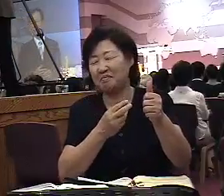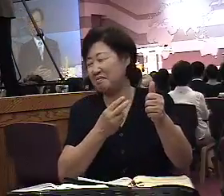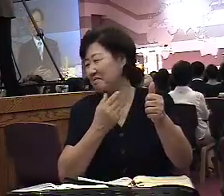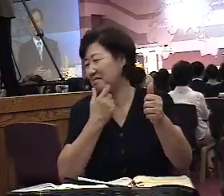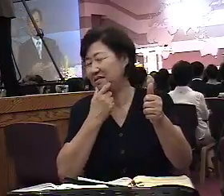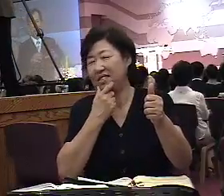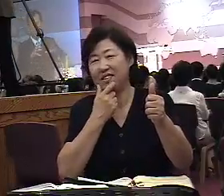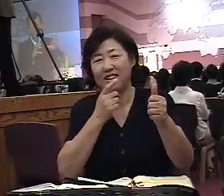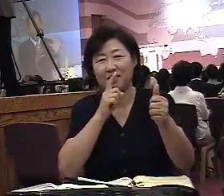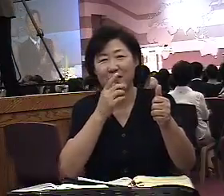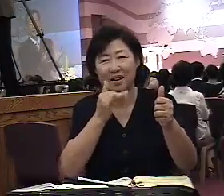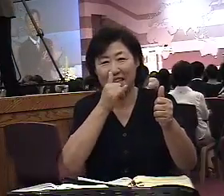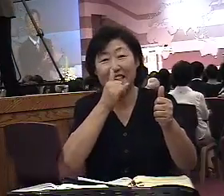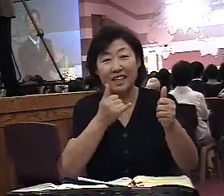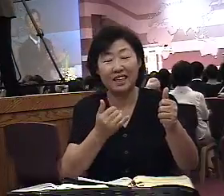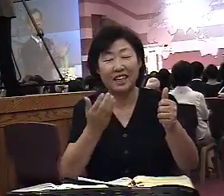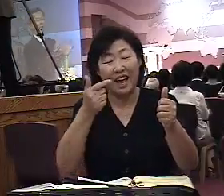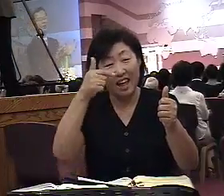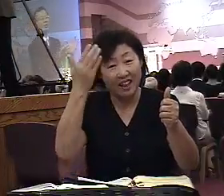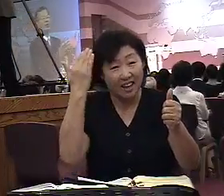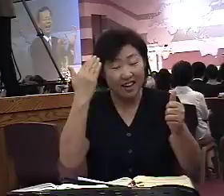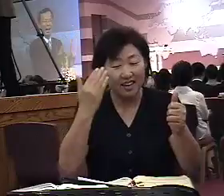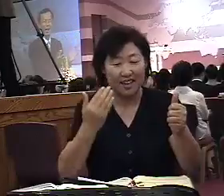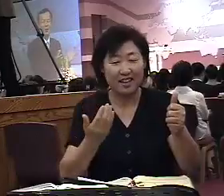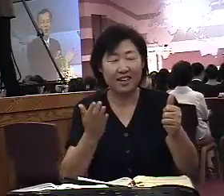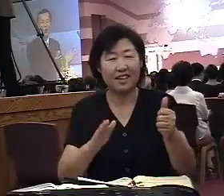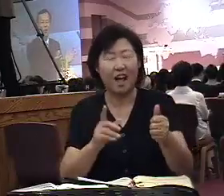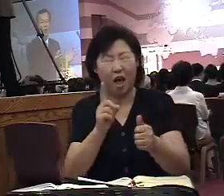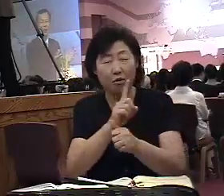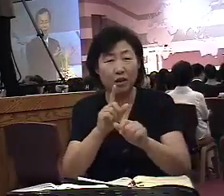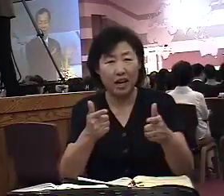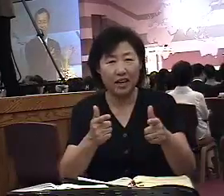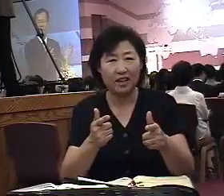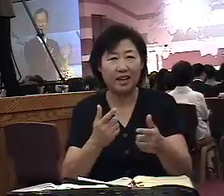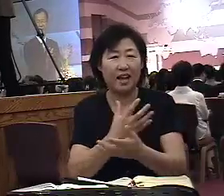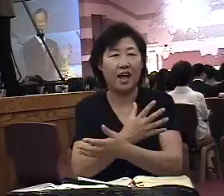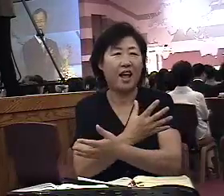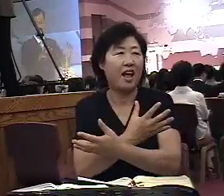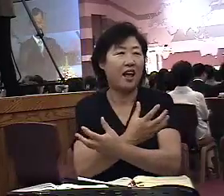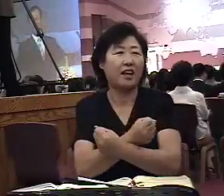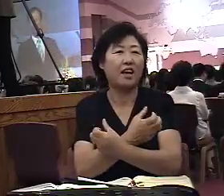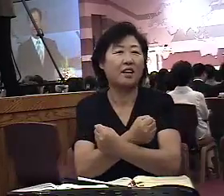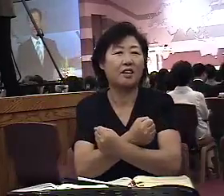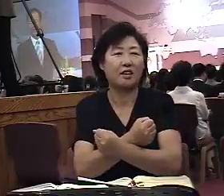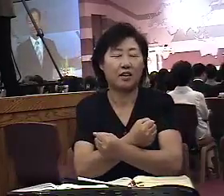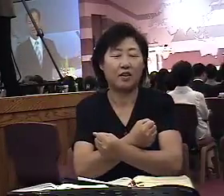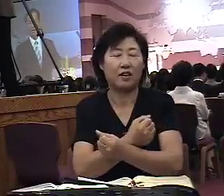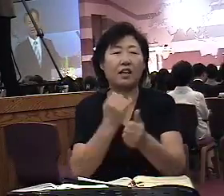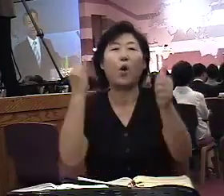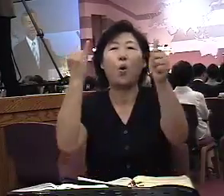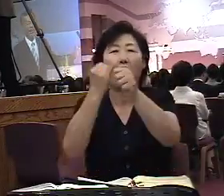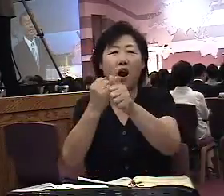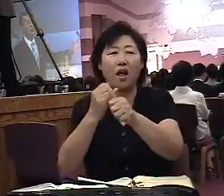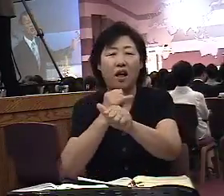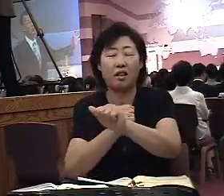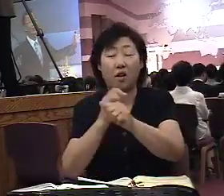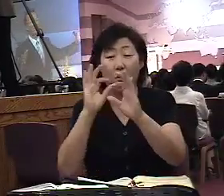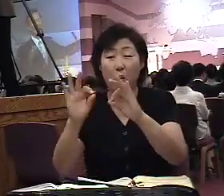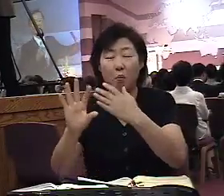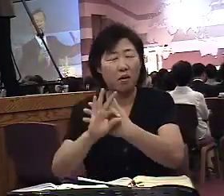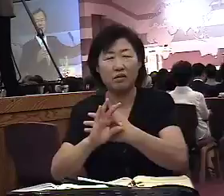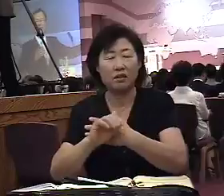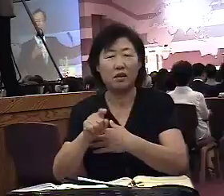있었어요. 그렇죠? 아무것도 아닌데 그런 식으로 계약으로 결혼을 본다는 것은 말이 안 되죠. 결혼이라는